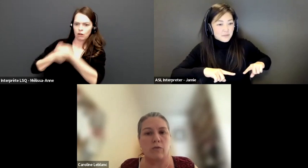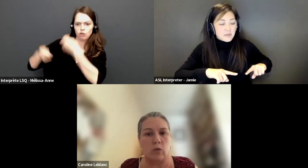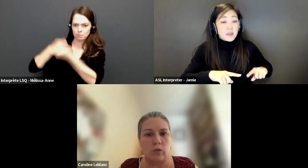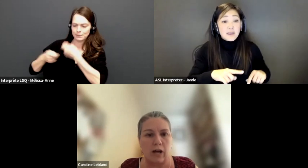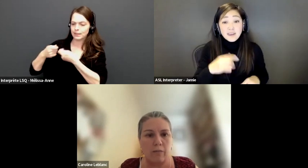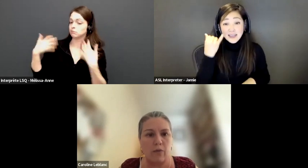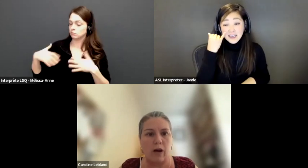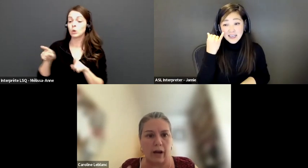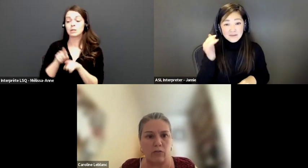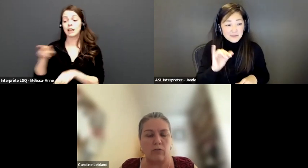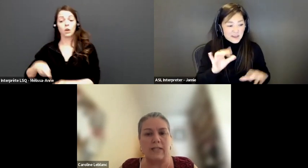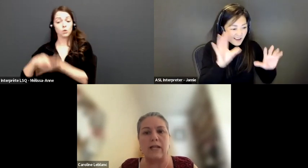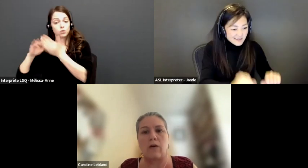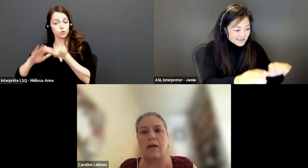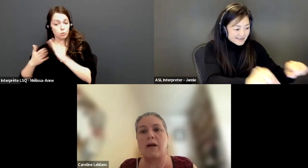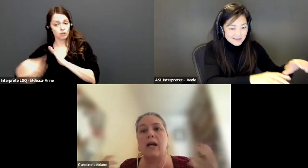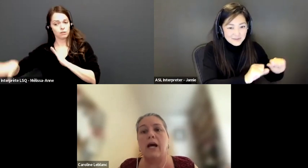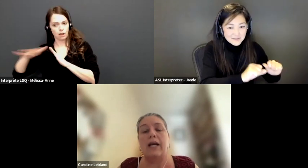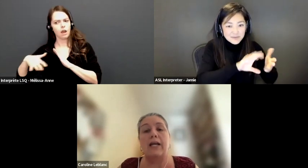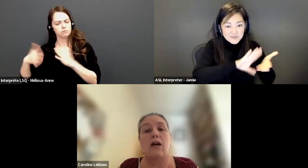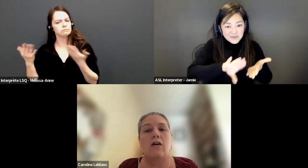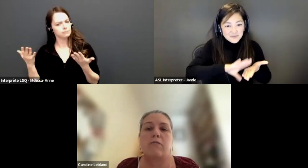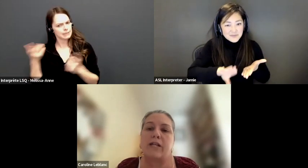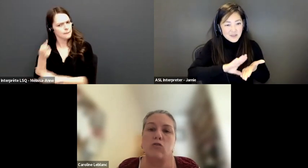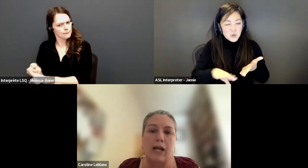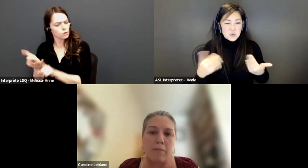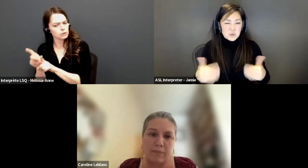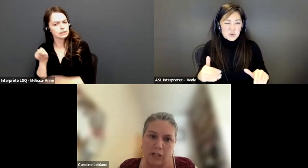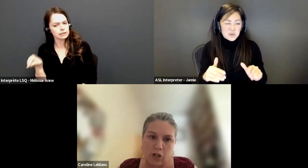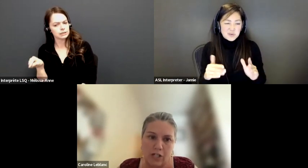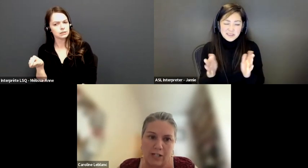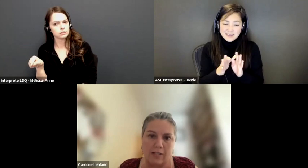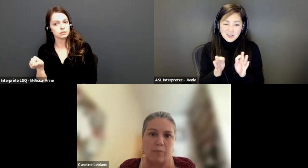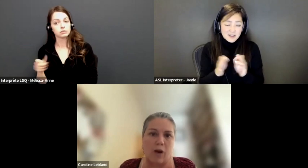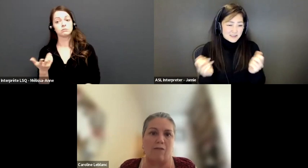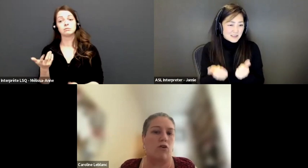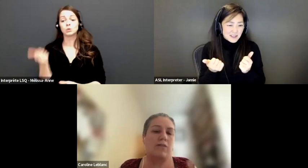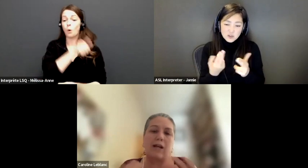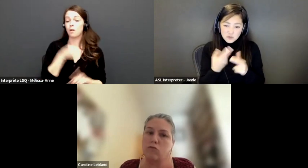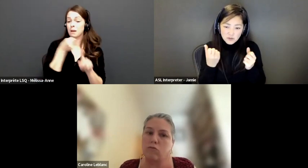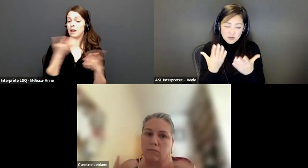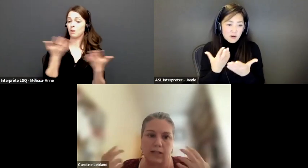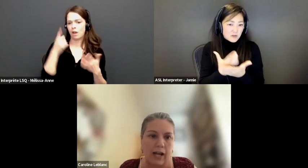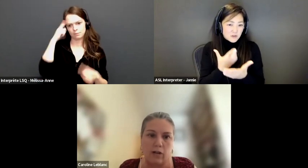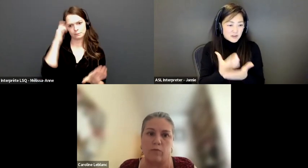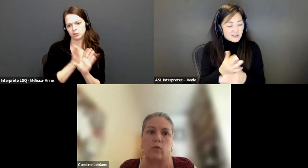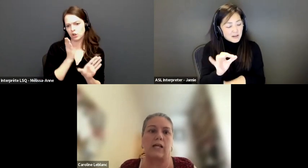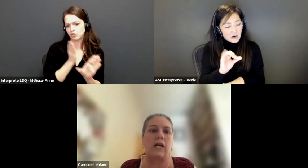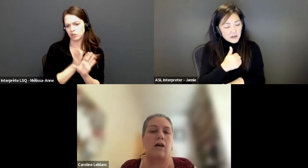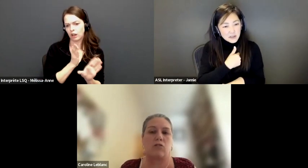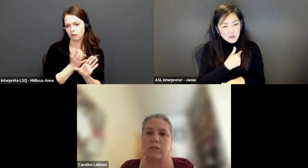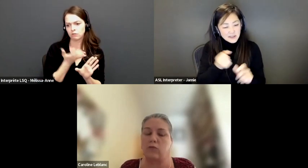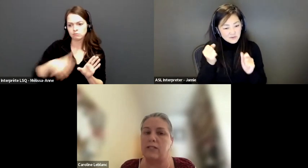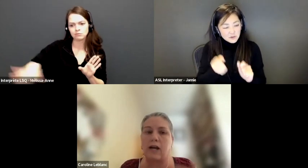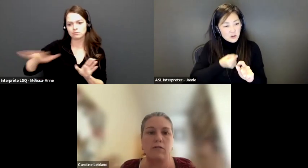ressources communautaires peut être aussi un impact. Et bien sûr, l'impact psychologique que ça peut avoir tant dans la communauté